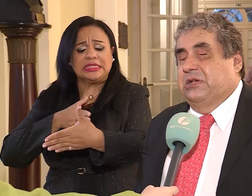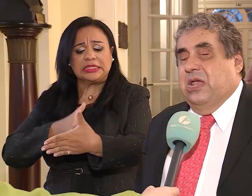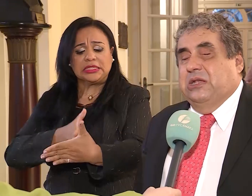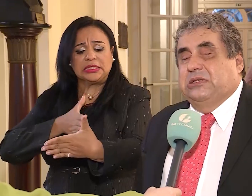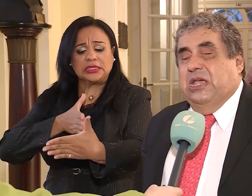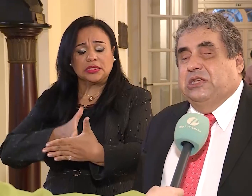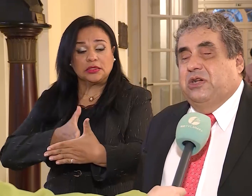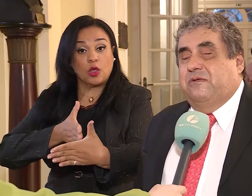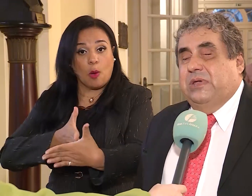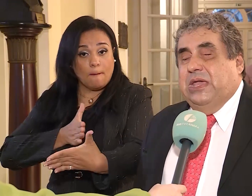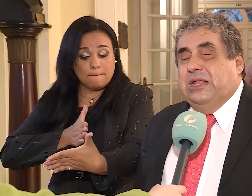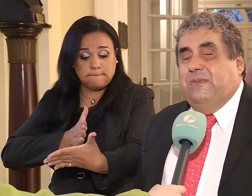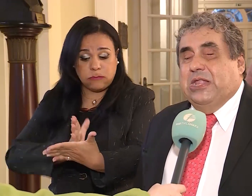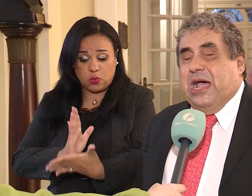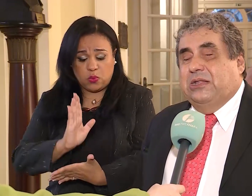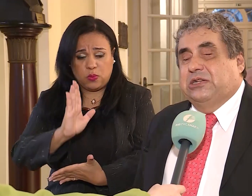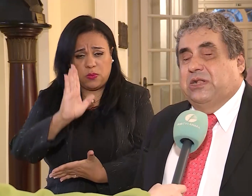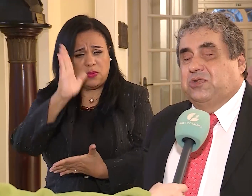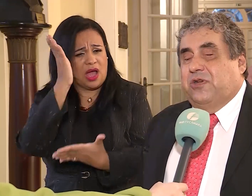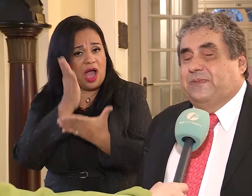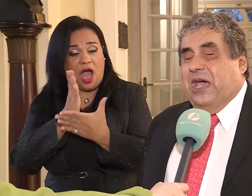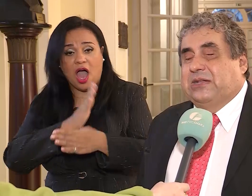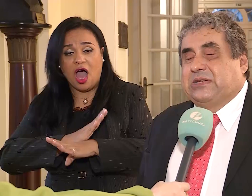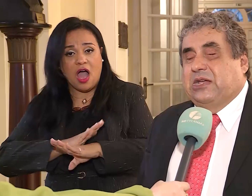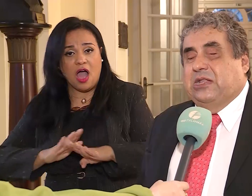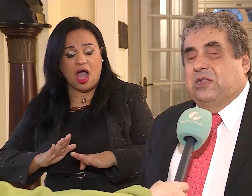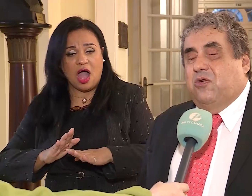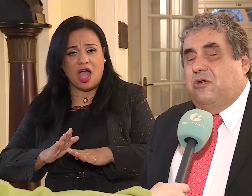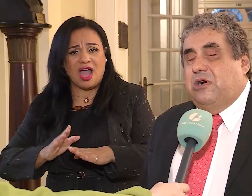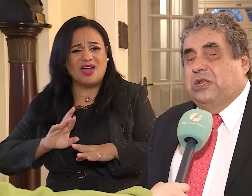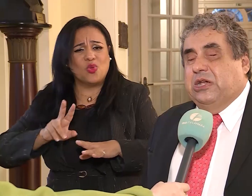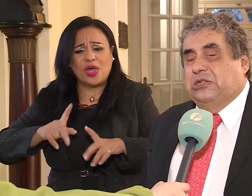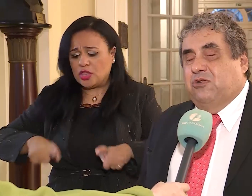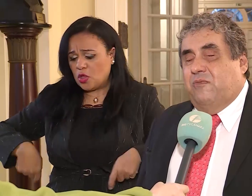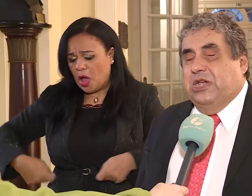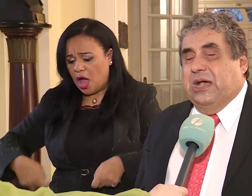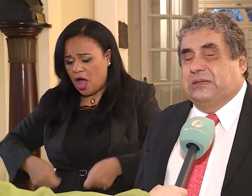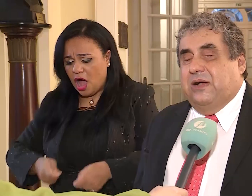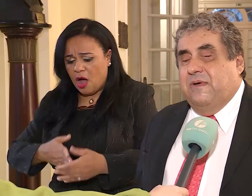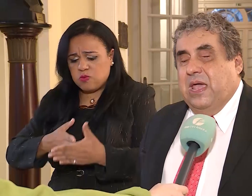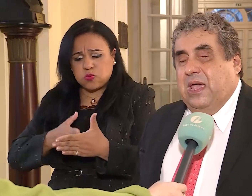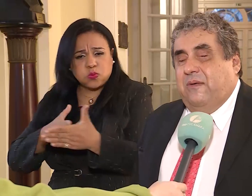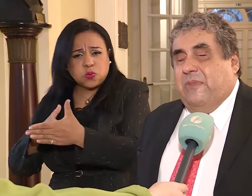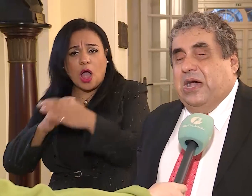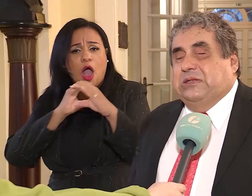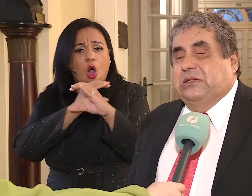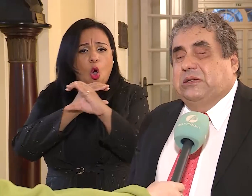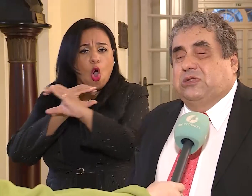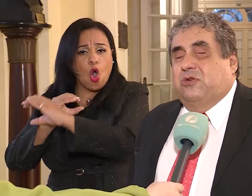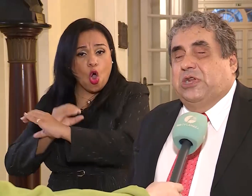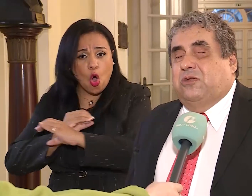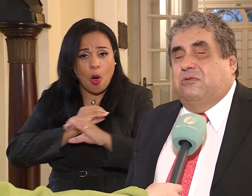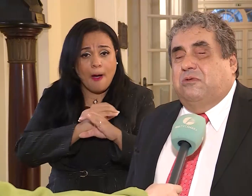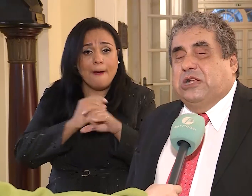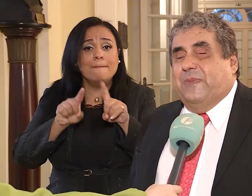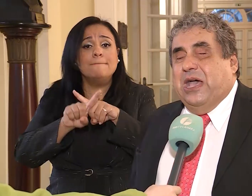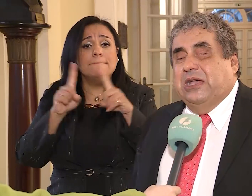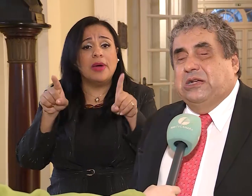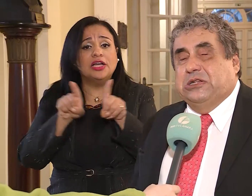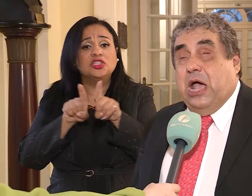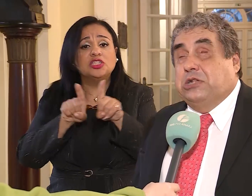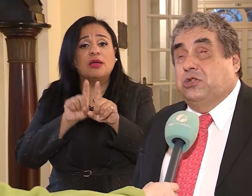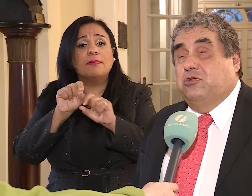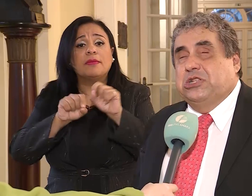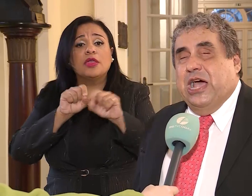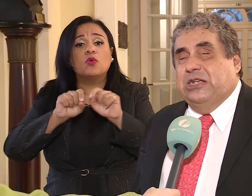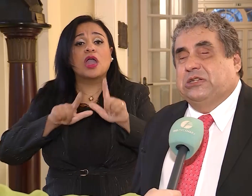barreiras sejam eliminadas, não só as barreiras arquitetônicas, de comunicação, mas, sobretudo, as